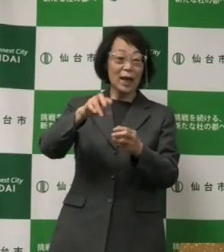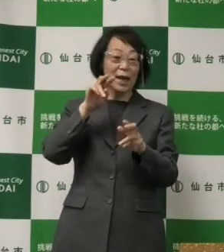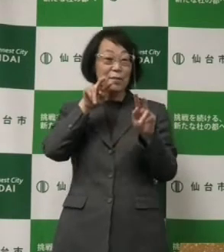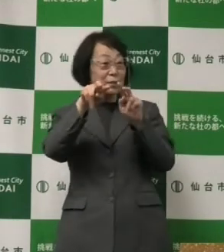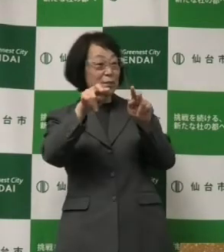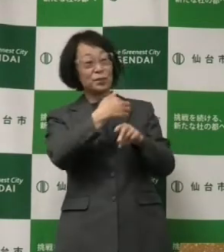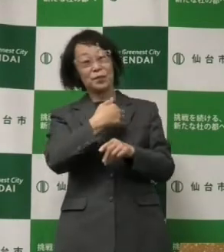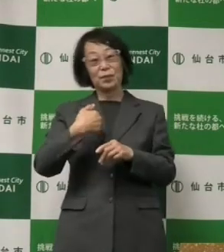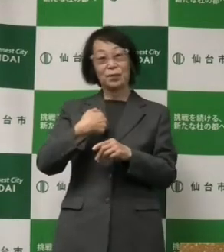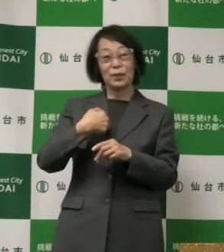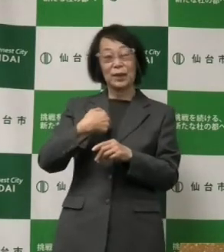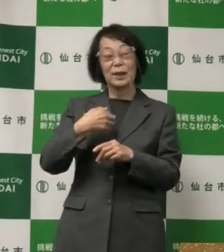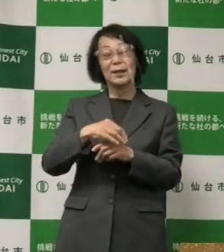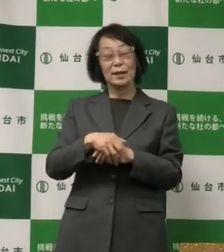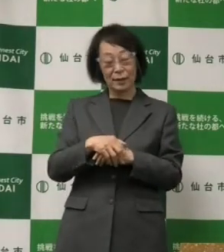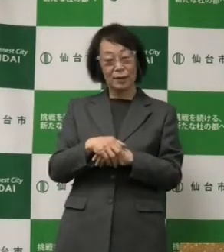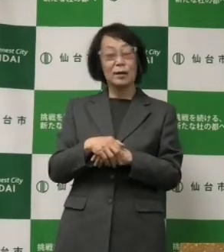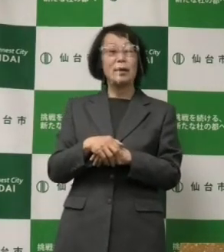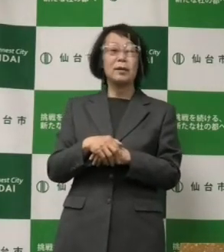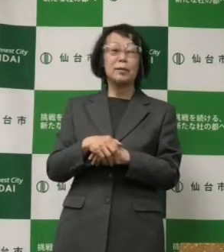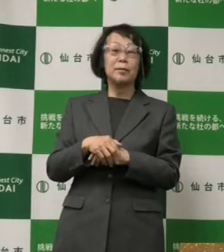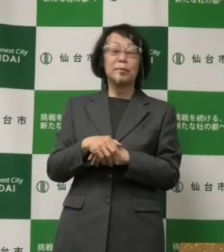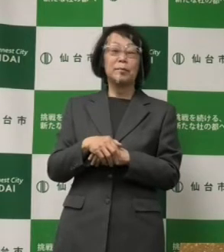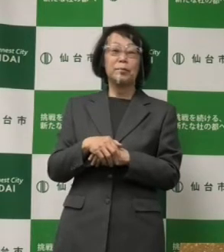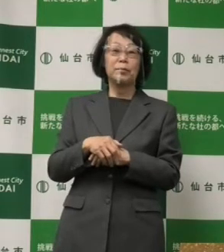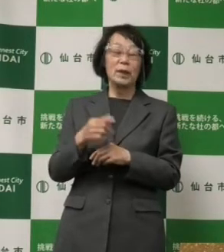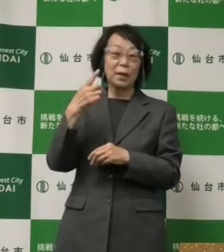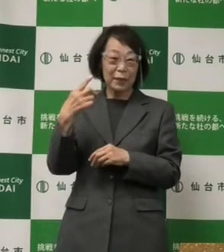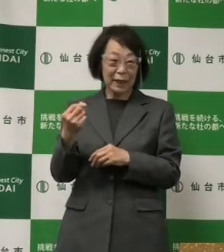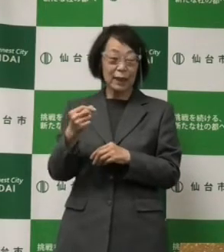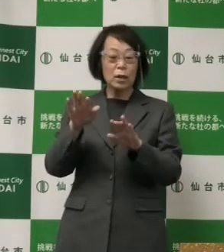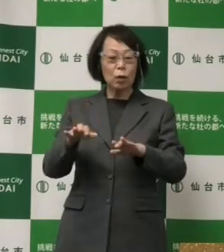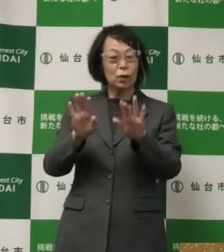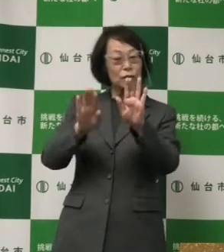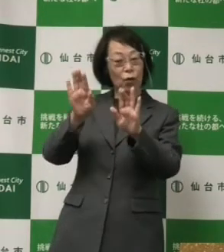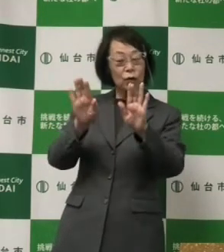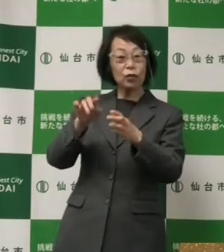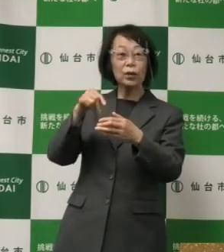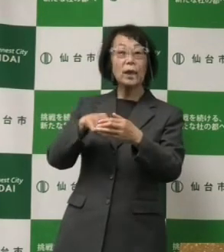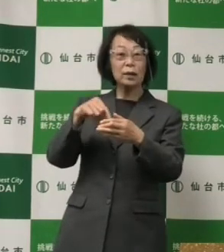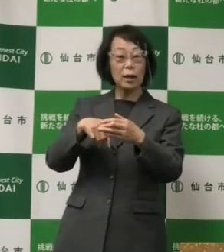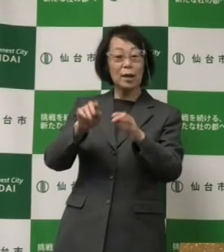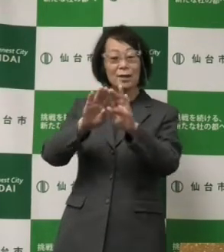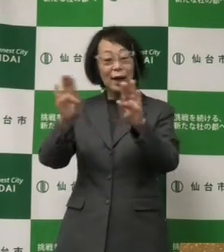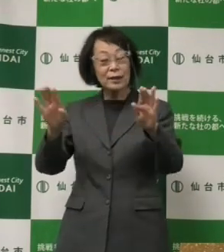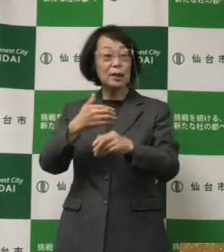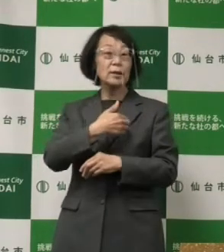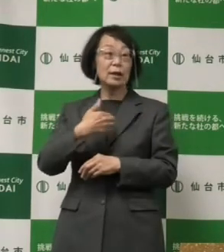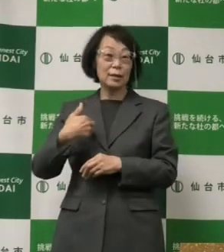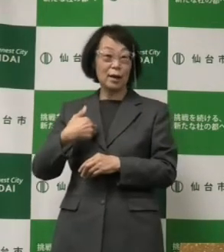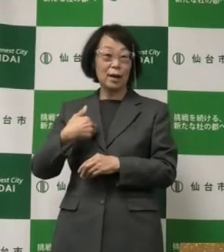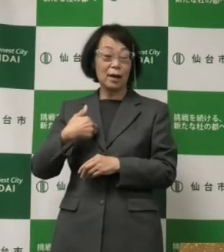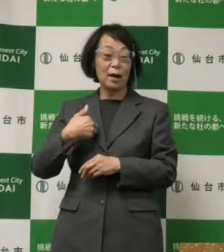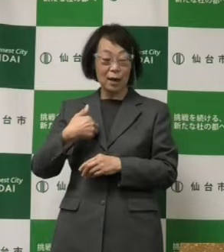います。何よりやはりこういう状況の中でも開催ができ、学徒